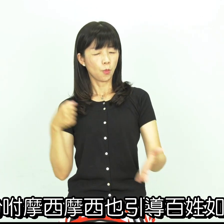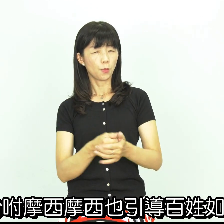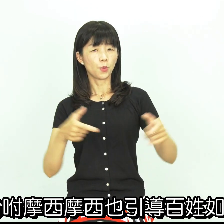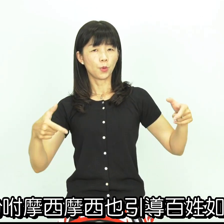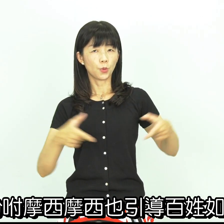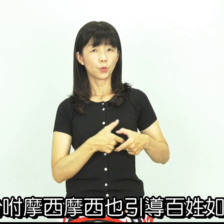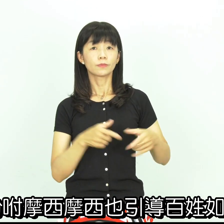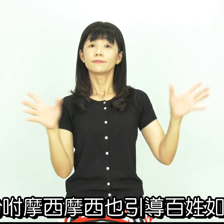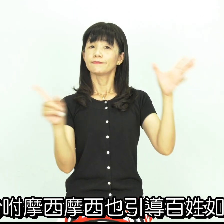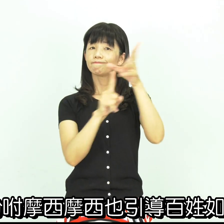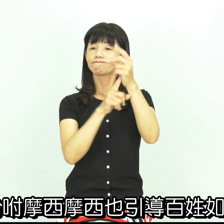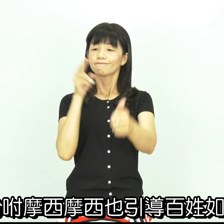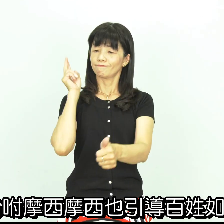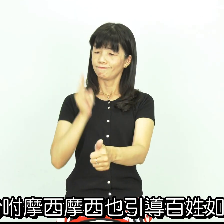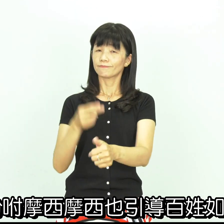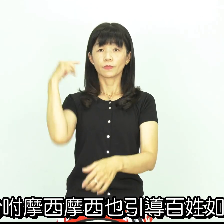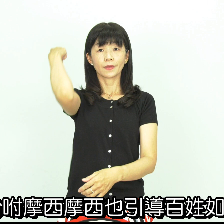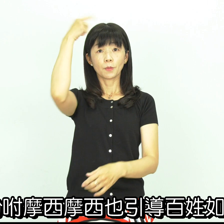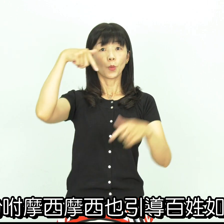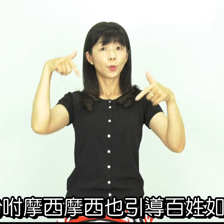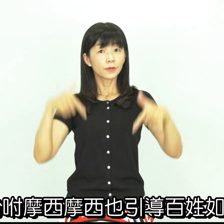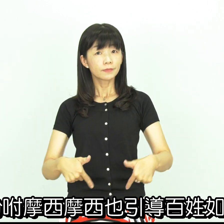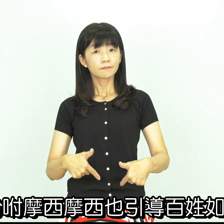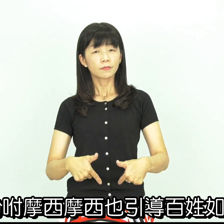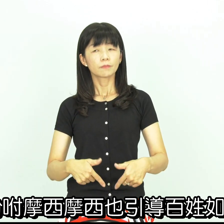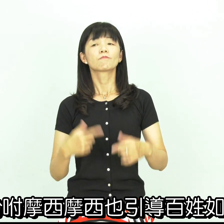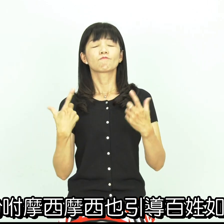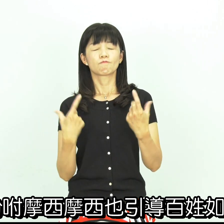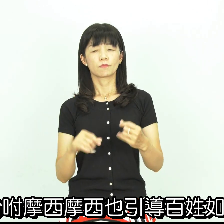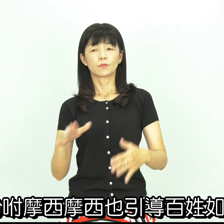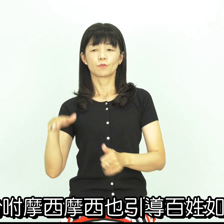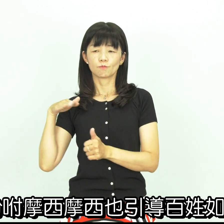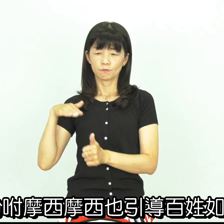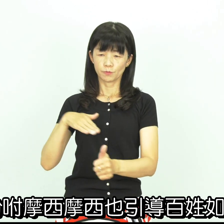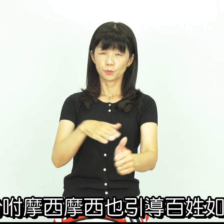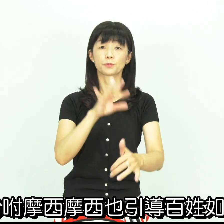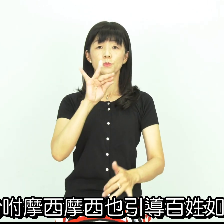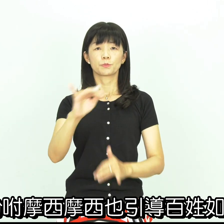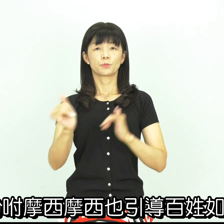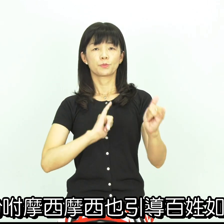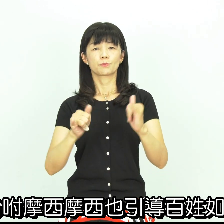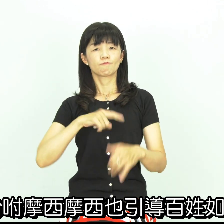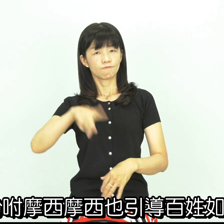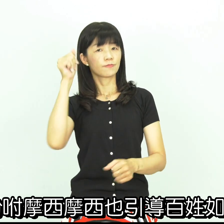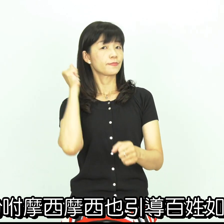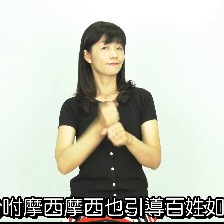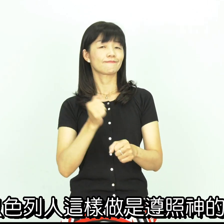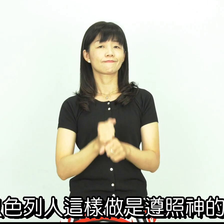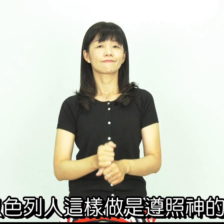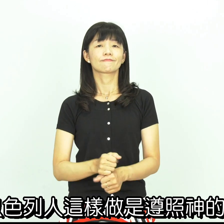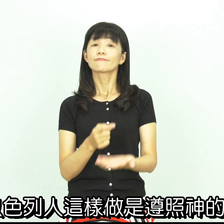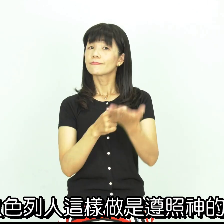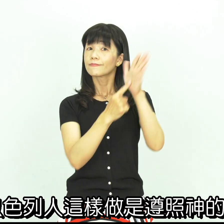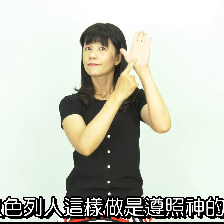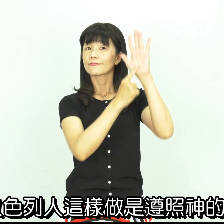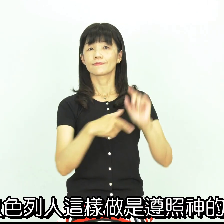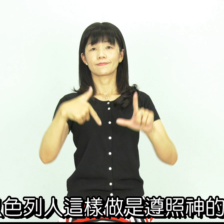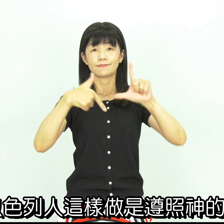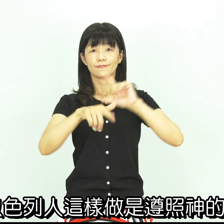吩咐摩西，摩西也引导百姓如何进行，表明以色列人这样